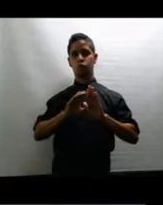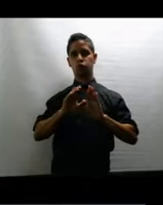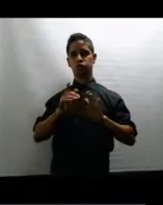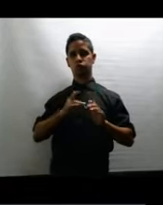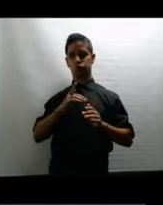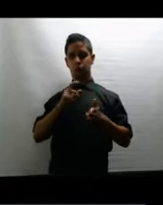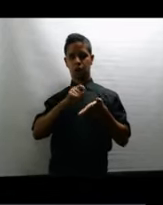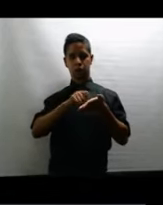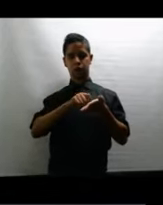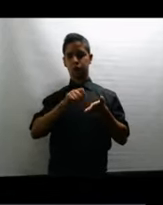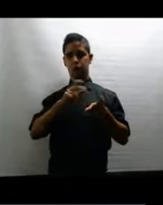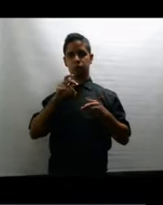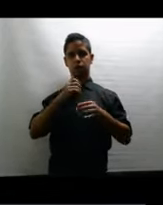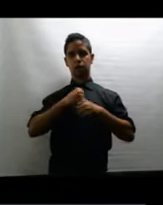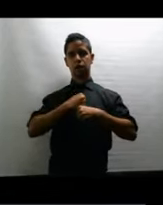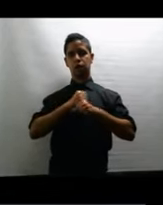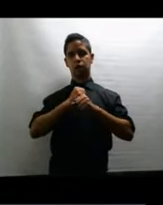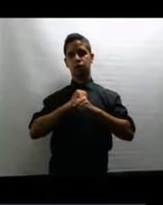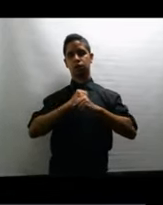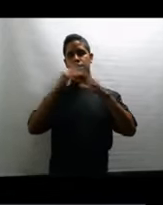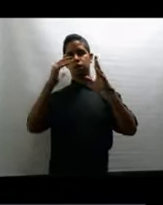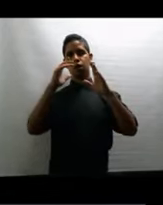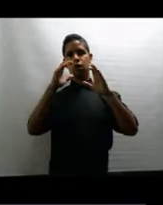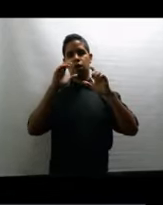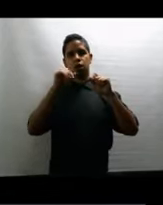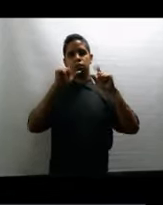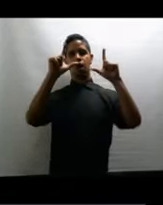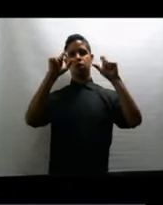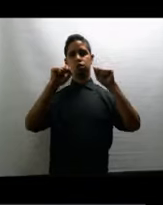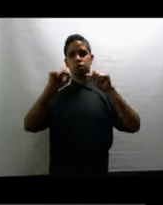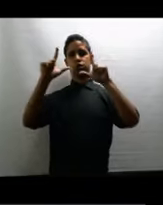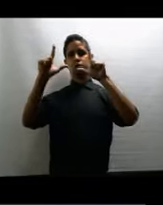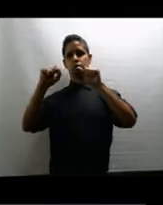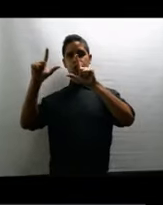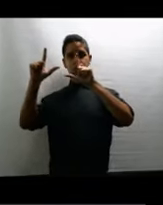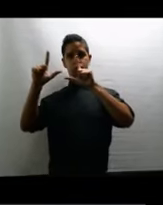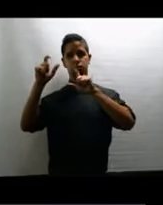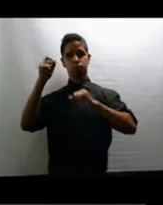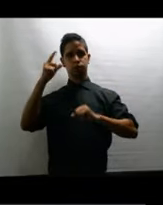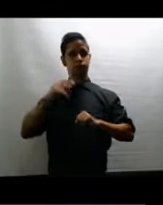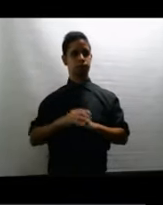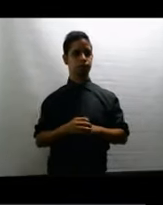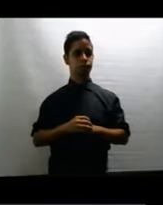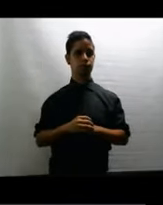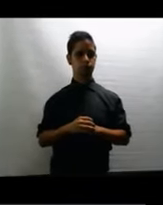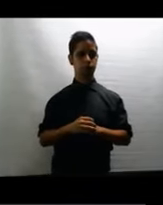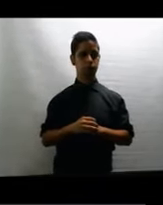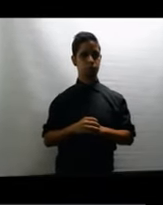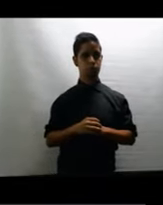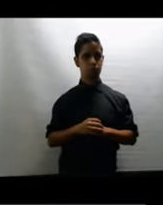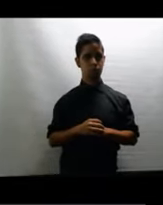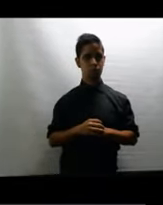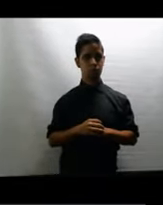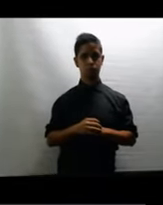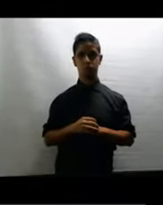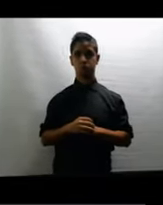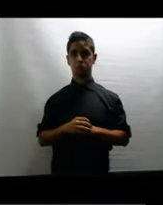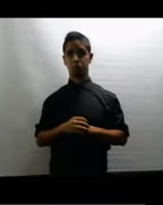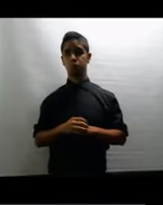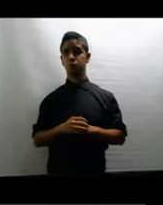letra de Nancy. Y te vas incluso al mood, podría decir, ¿verdad? El mood de que ella estuvo cuando lo estuve